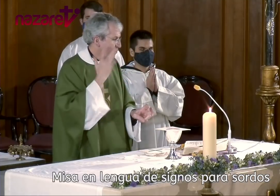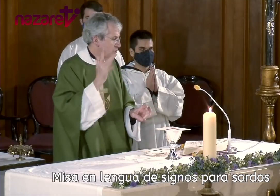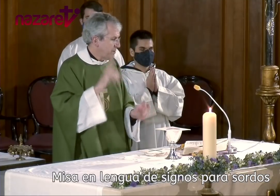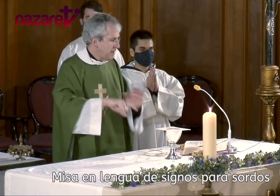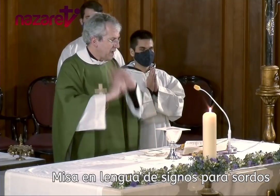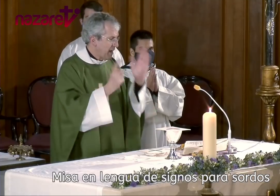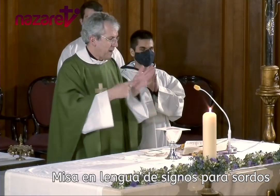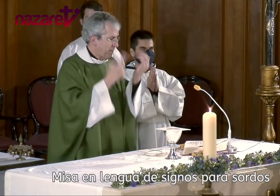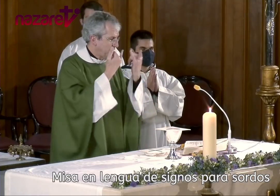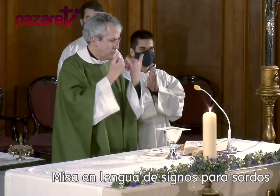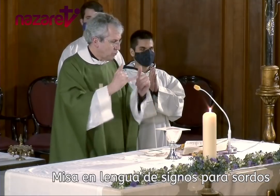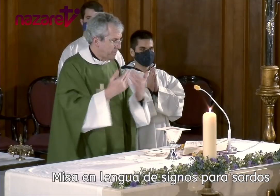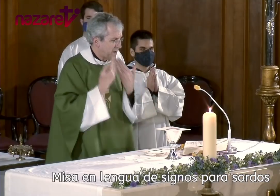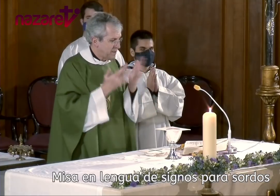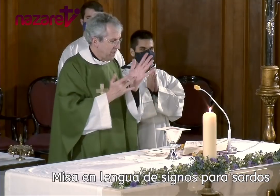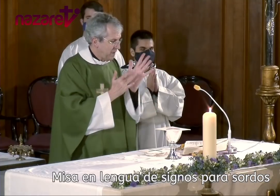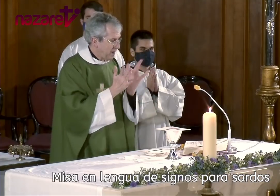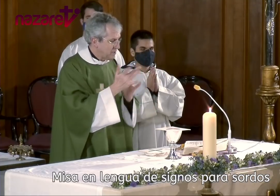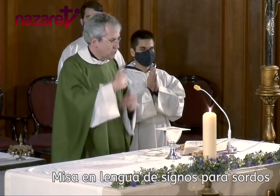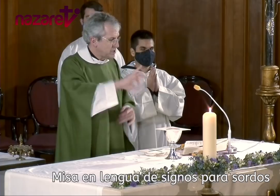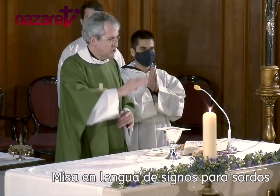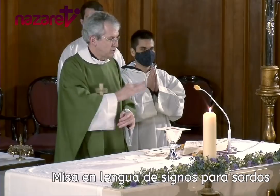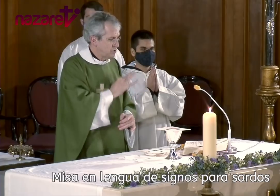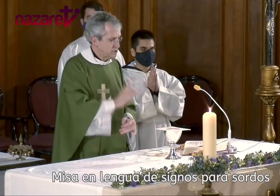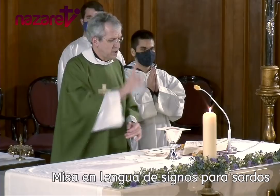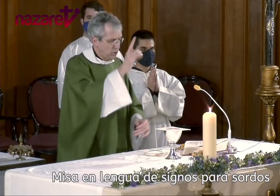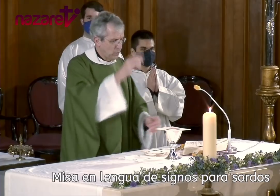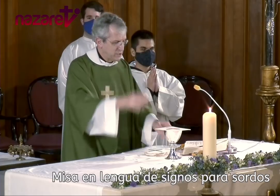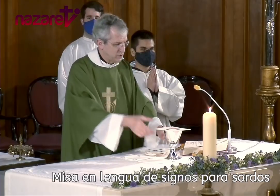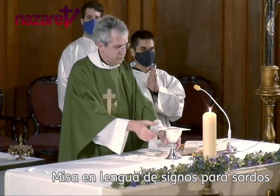donde brilla la plenitud de tu paz, en Jesucristo, Señor nuestro.